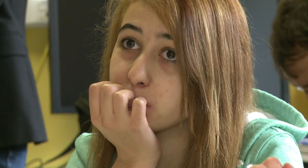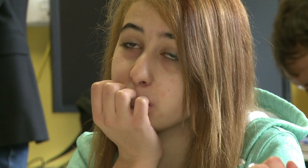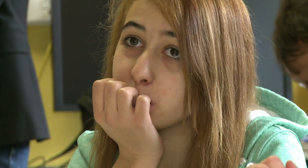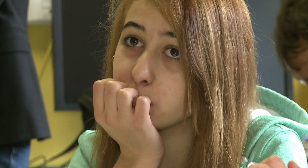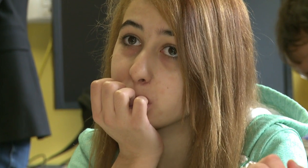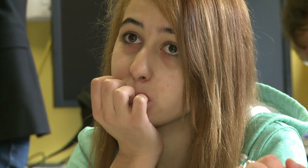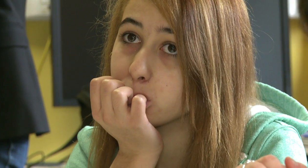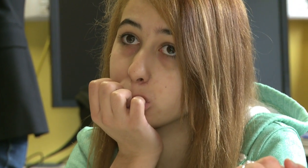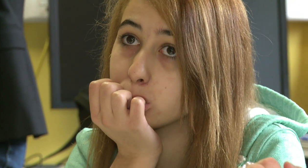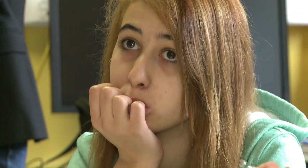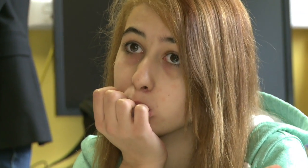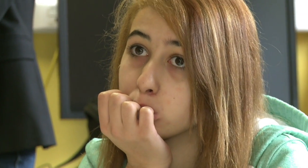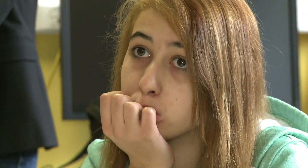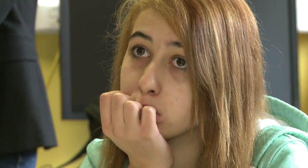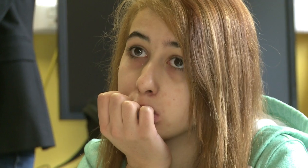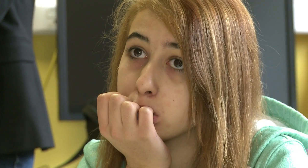élèves comprennent tout et la dévorent du regard.